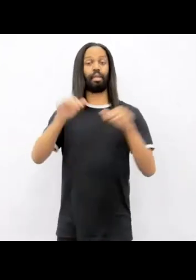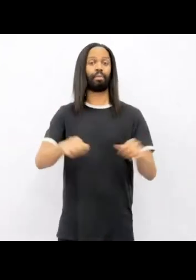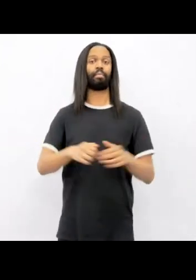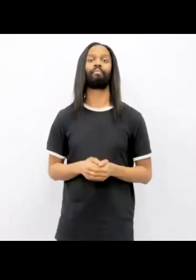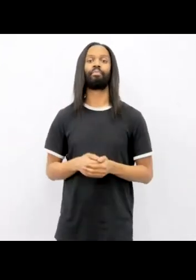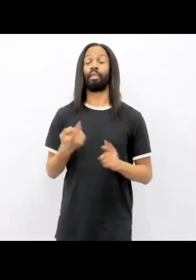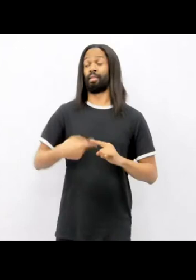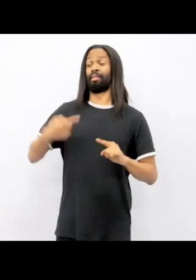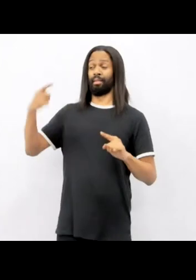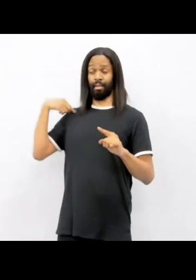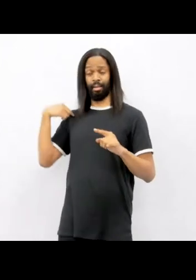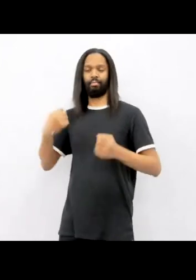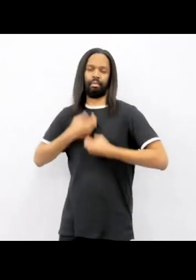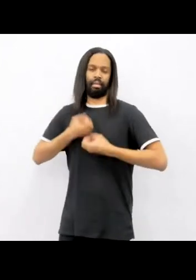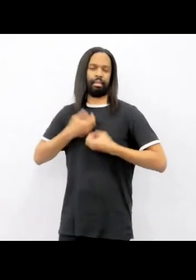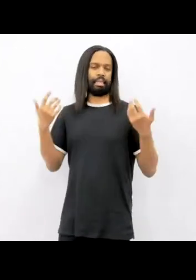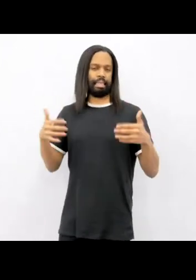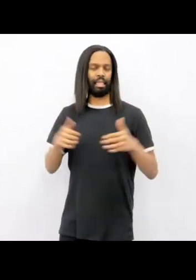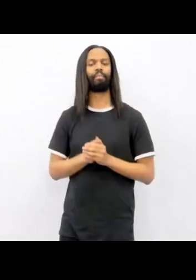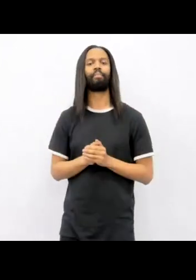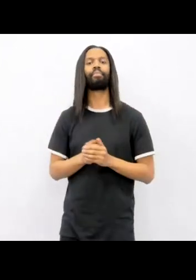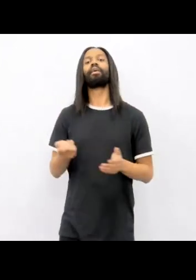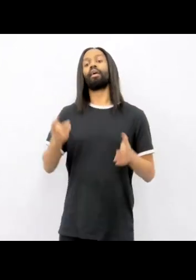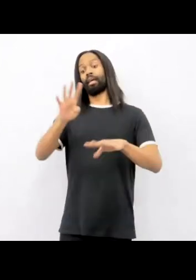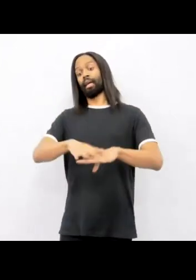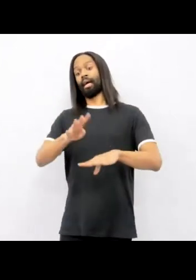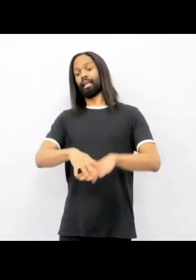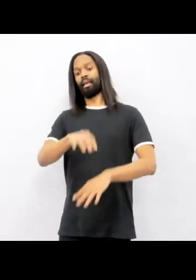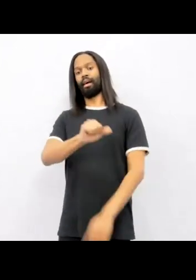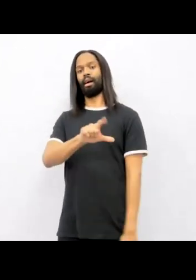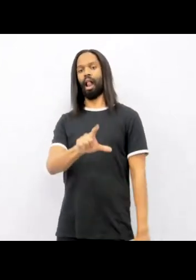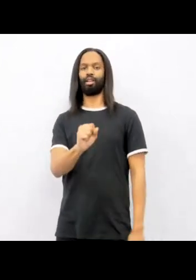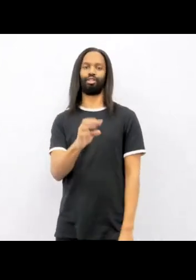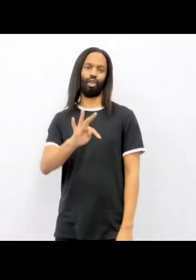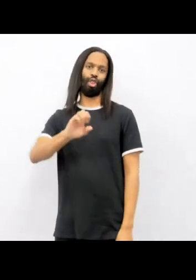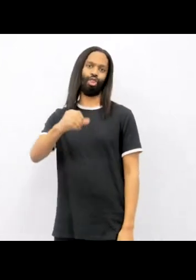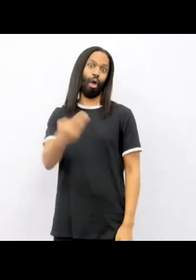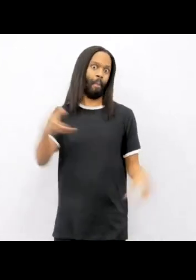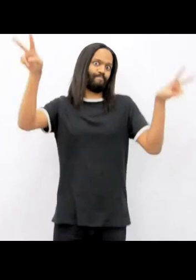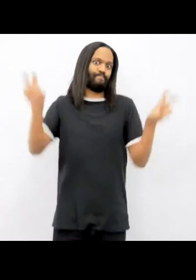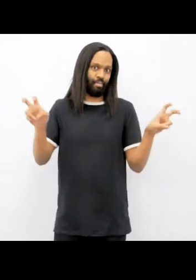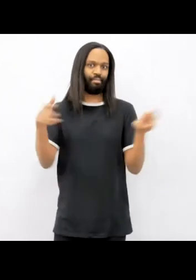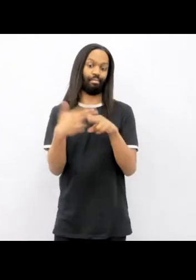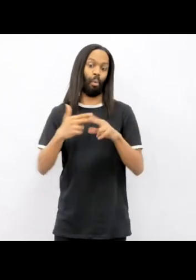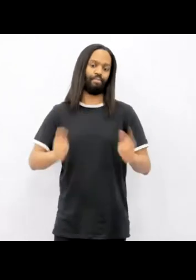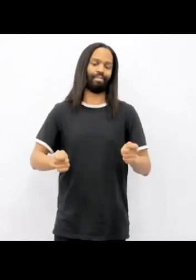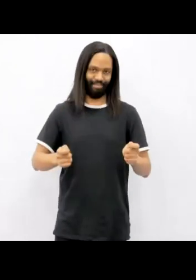'évoquer à plusieurs reprises, l'ambition pour le quartier Alstom, on va l'appeler comme cela, même si on trouvera les